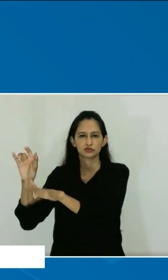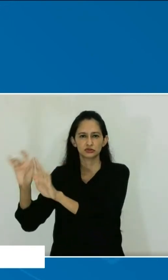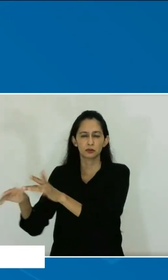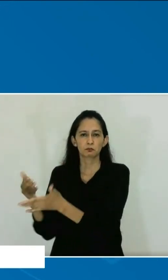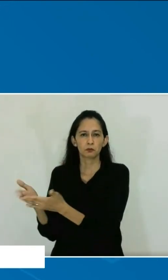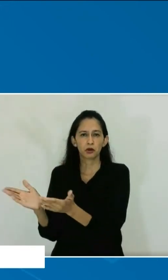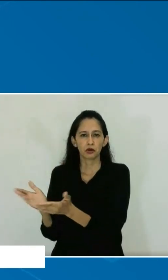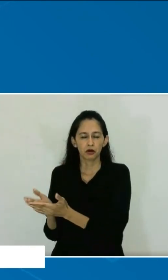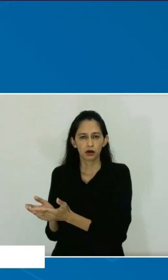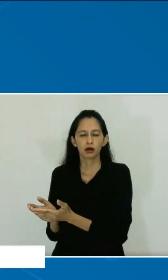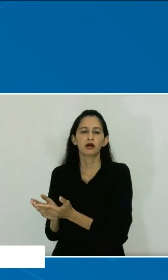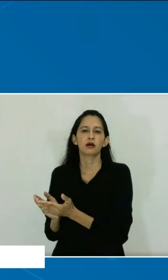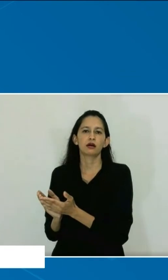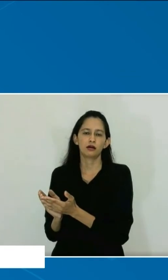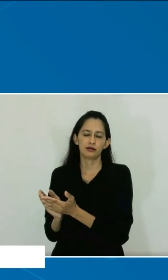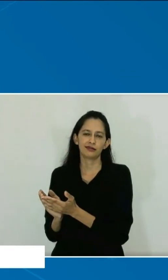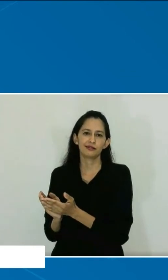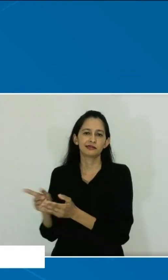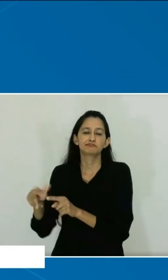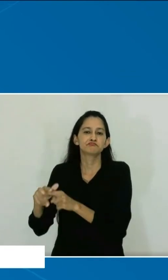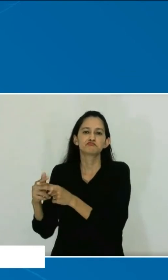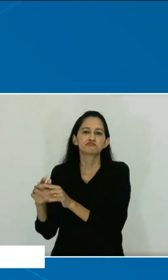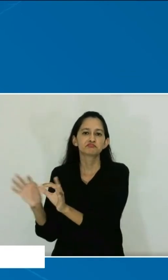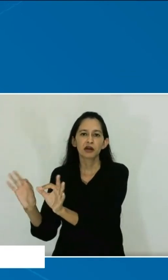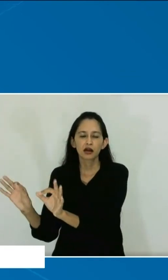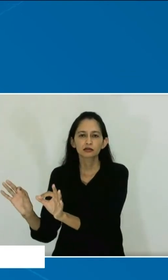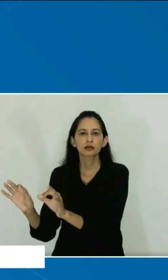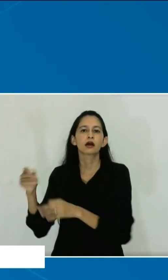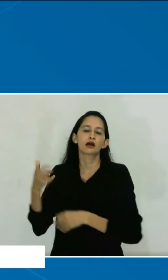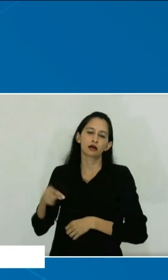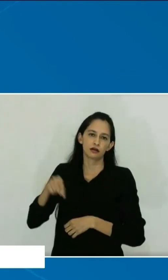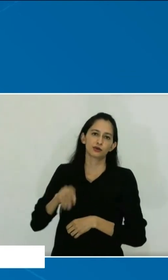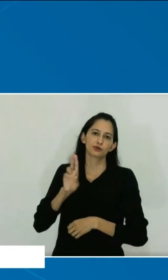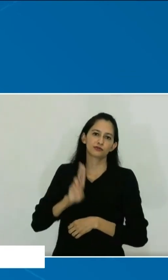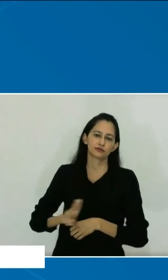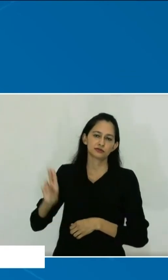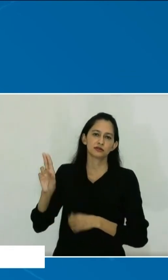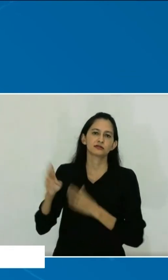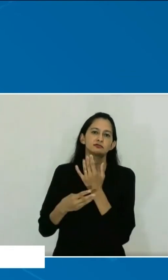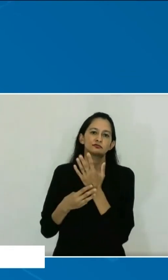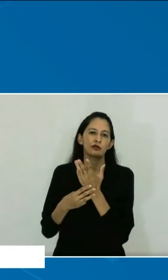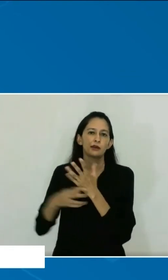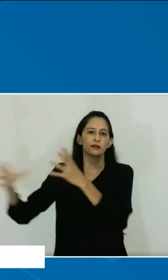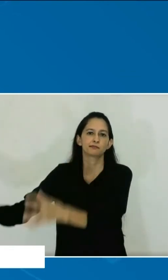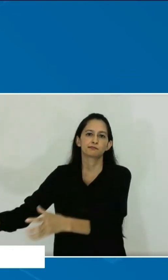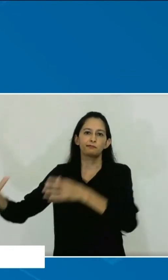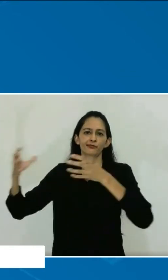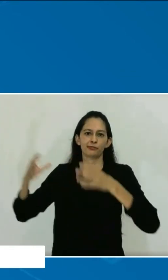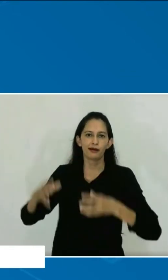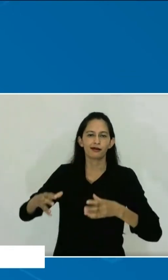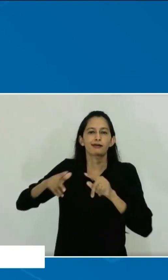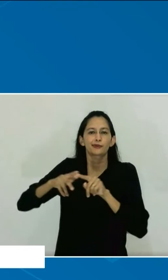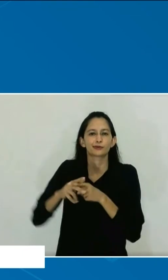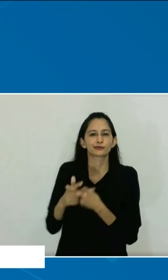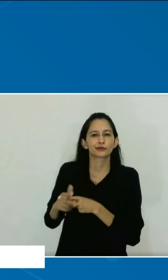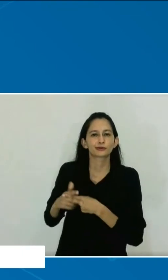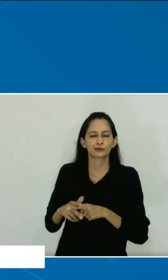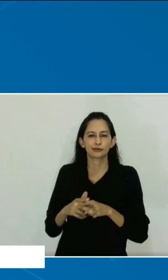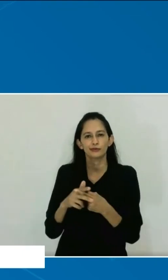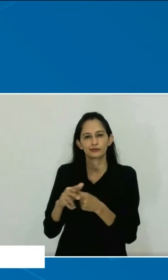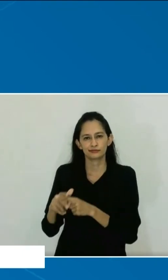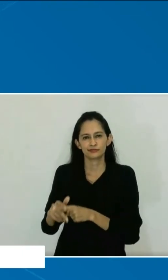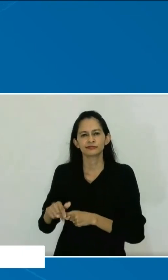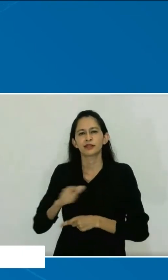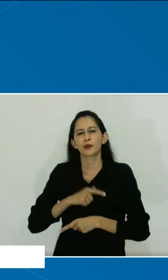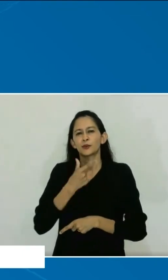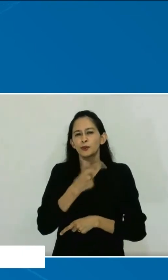seus respiradores encostados por falta de manutenção, a universidade abraçou e está fazendo isso. Bom, aí tem uma série